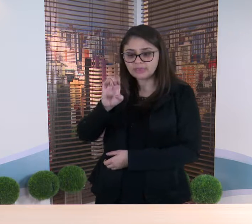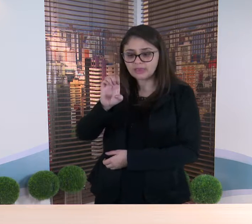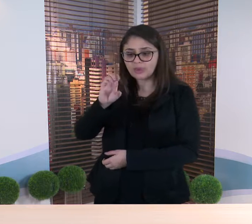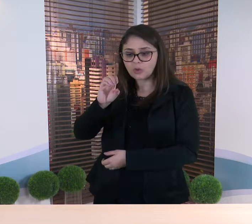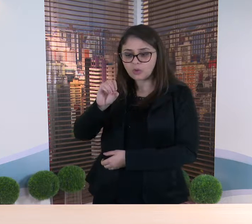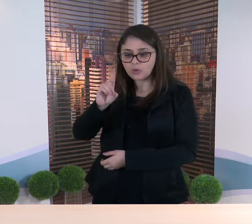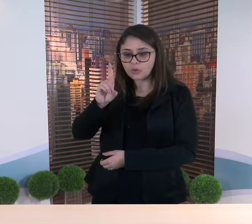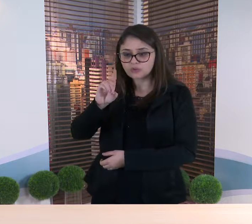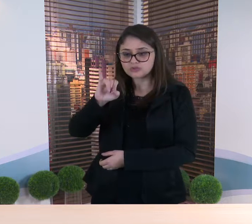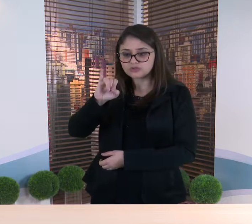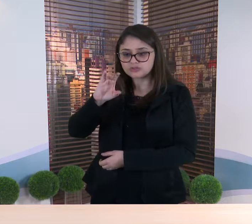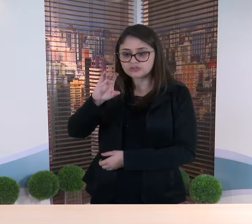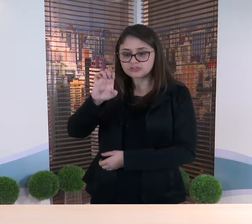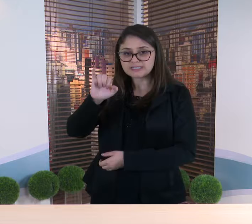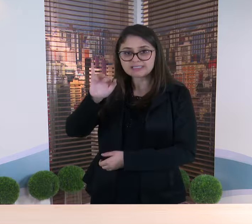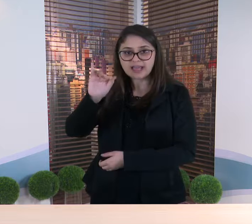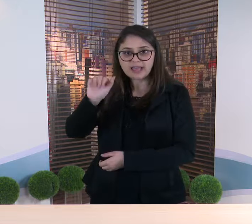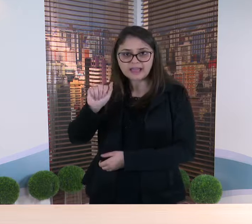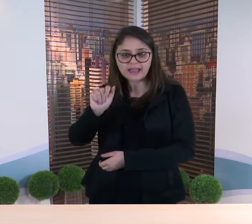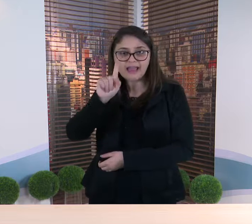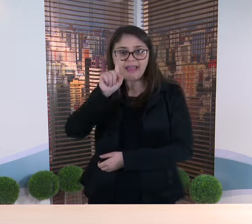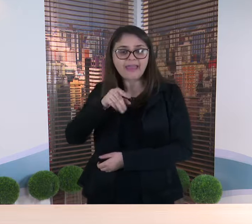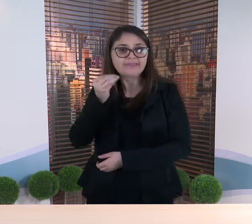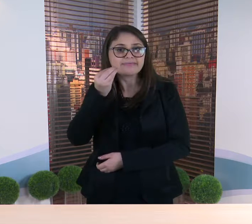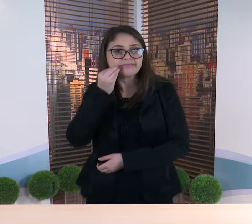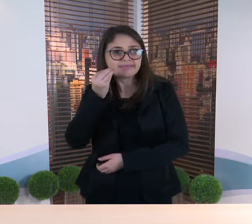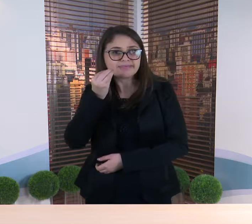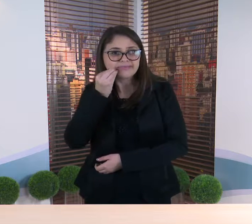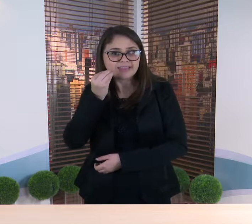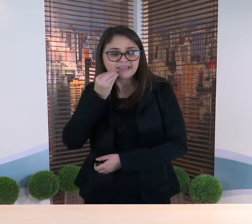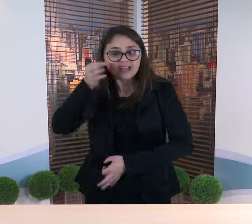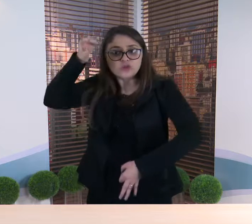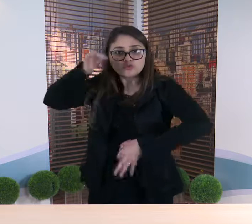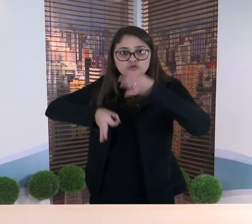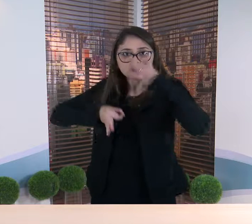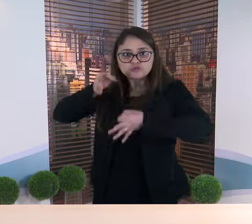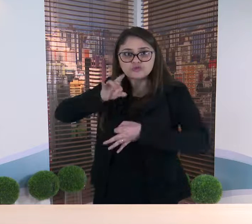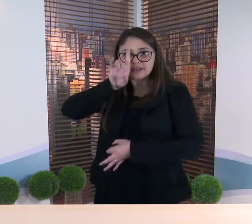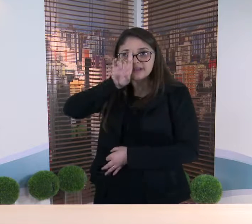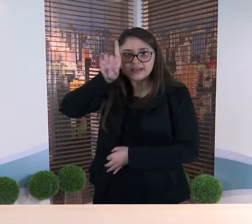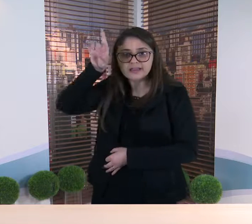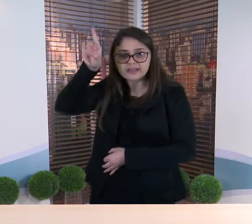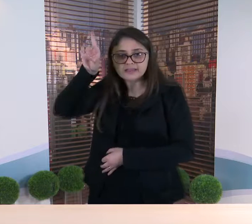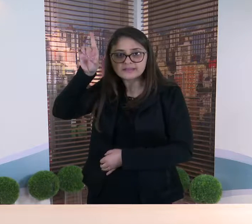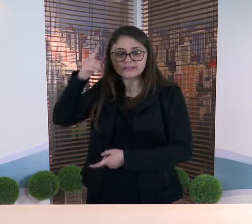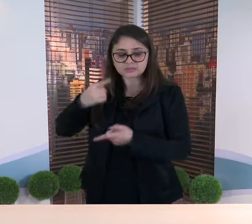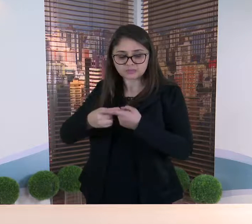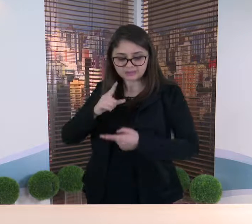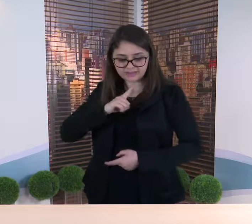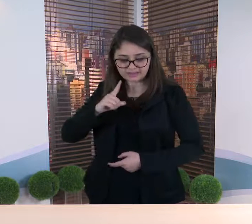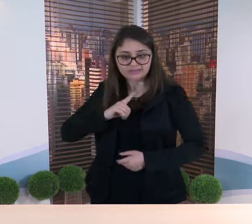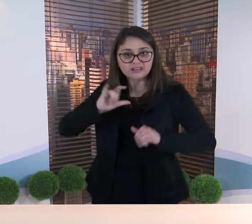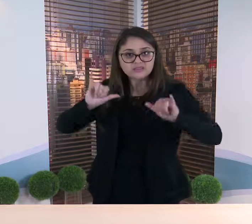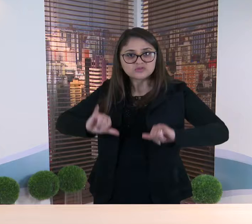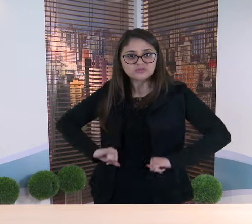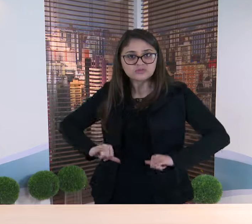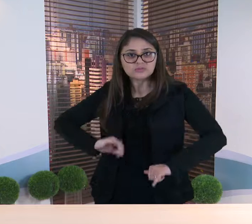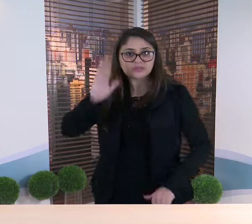a tentativa de justificar a Deus diante do mal e do sofrimento. O enigma da